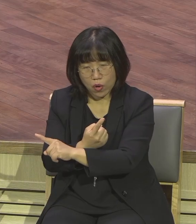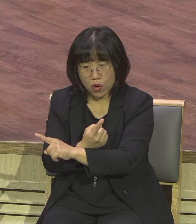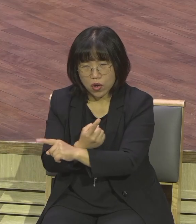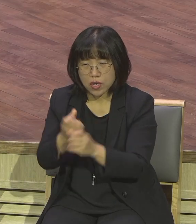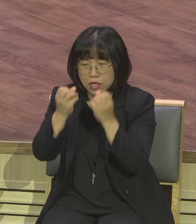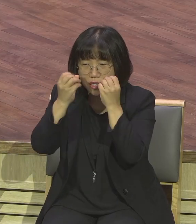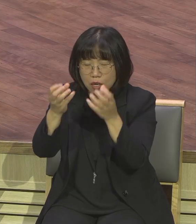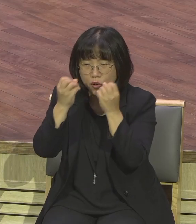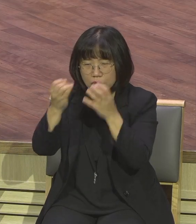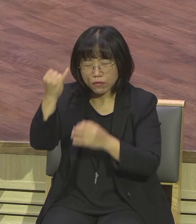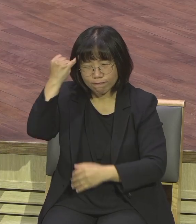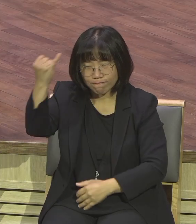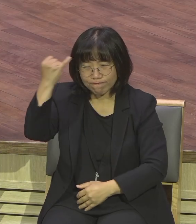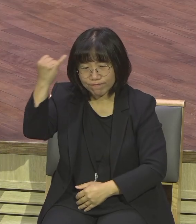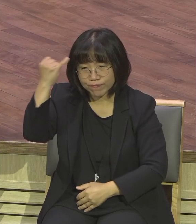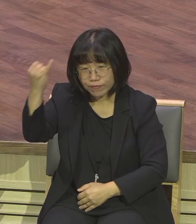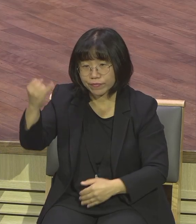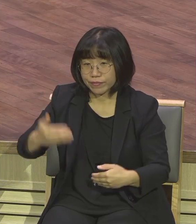역발상.